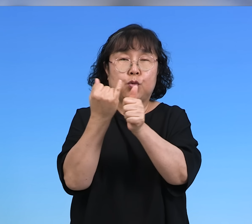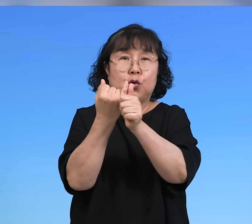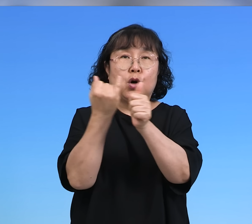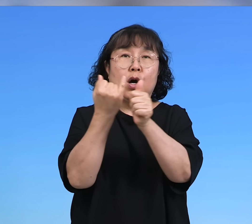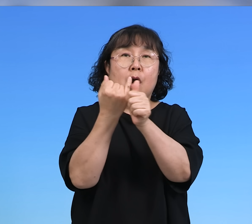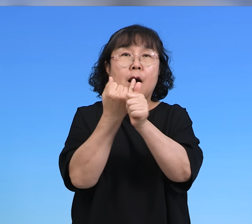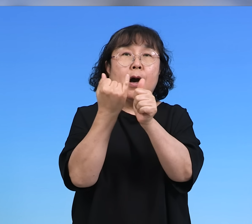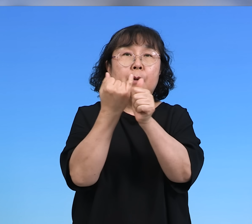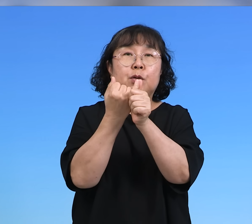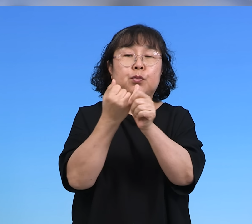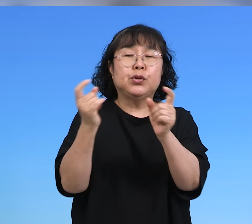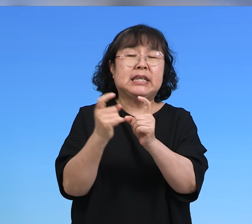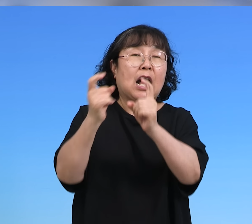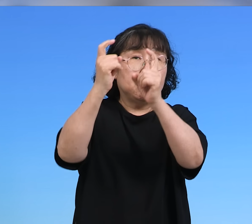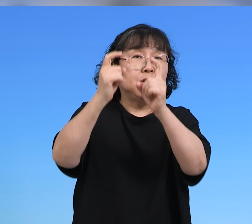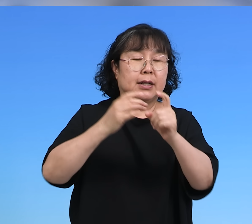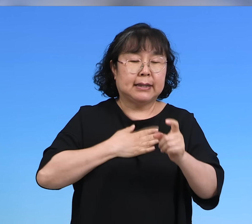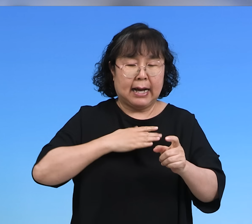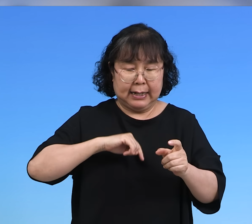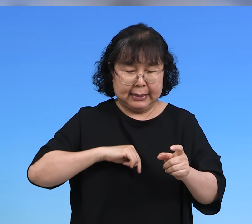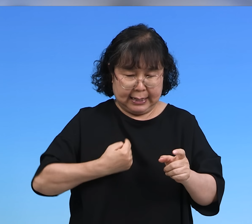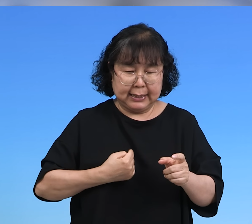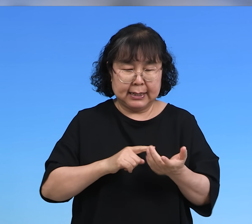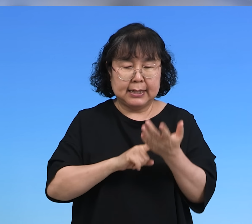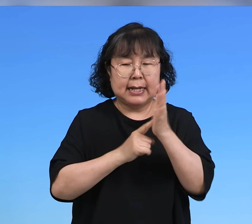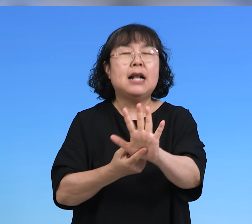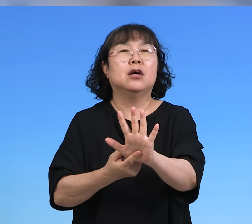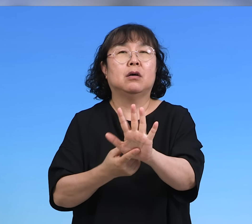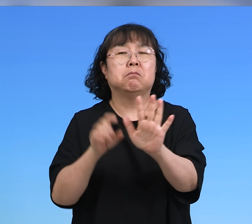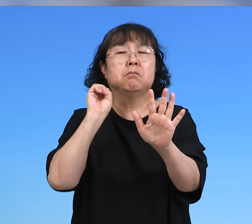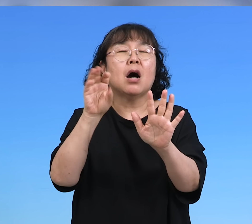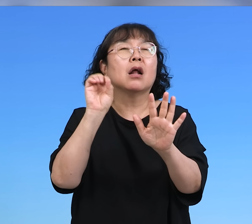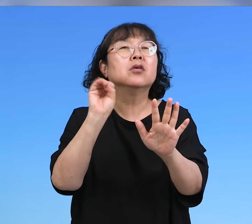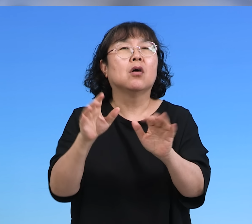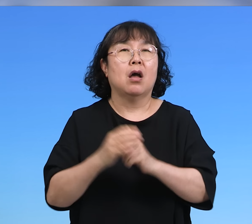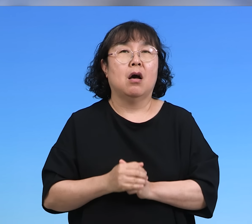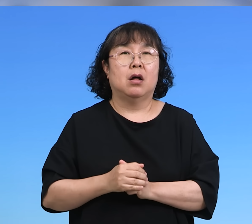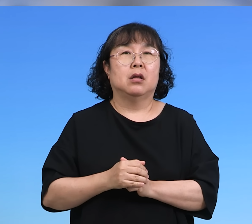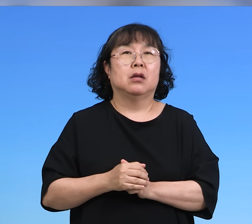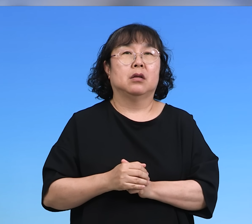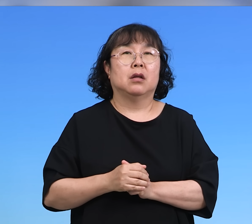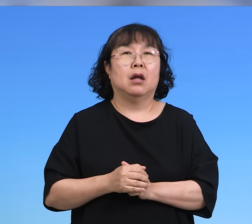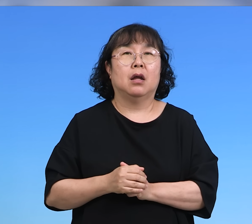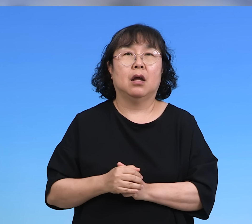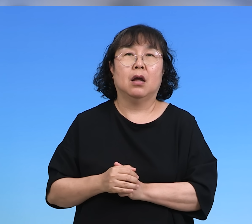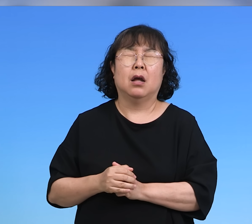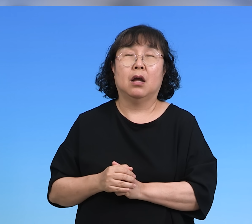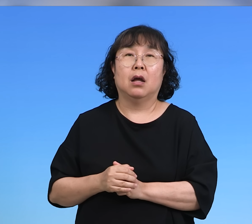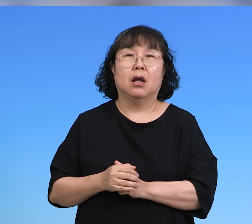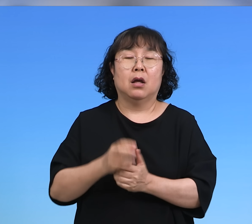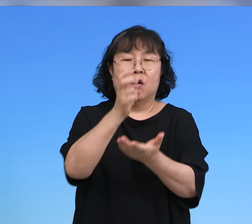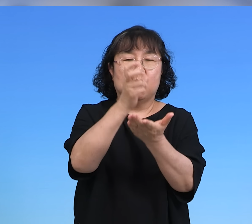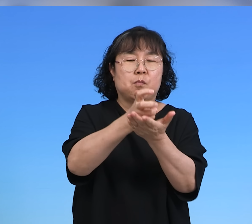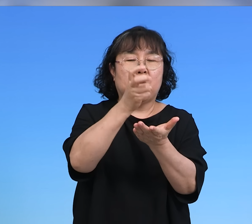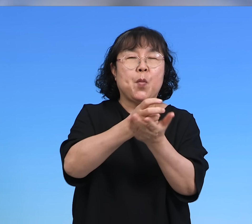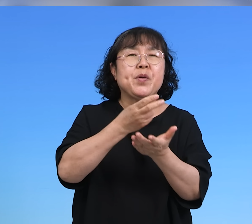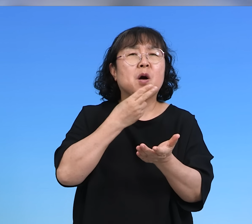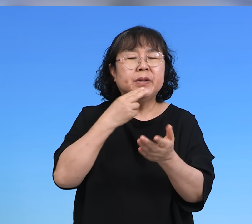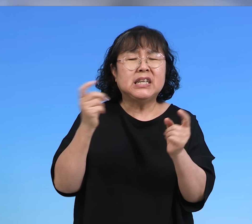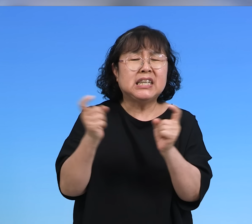하니까 내 마음이 안 좋아. 이걸 알리는 거거든요. 근데 왜 부부싸움 하면서 그렇게 서로를 다치게 만드느냐? 룰